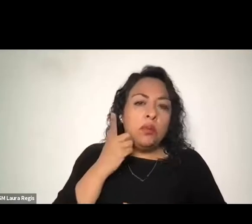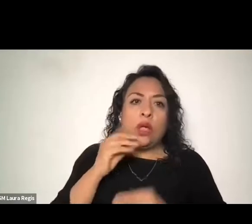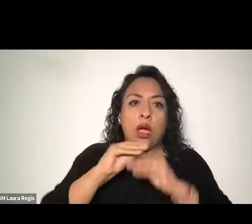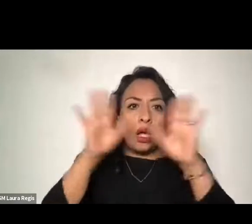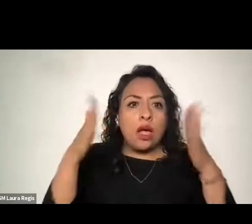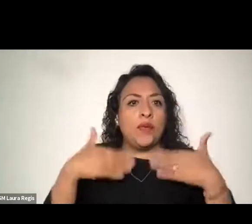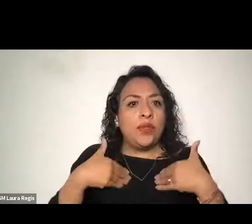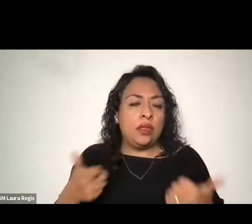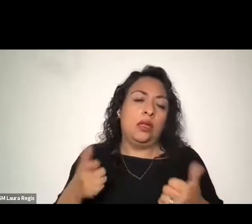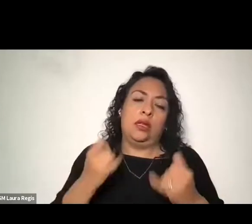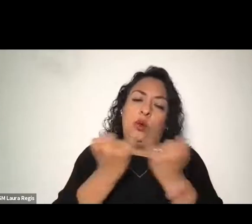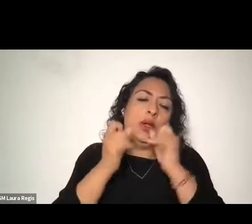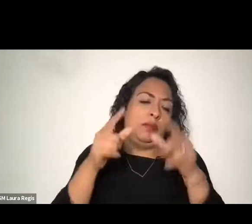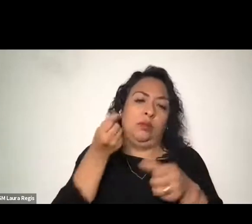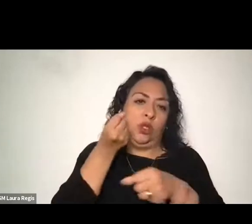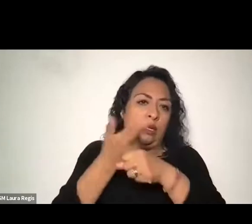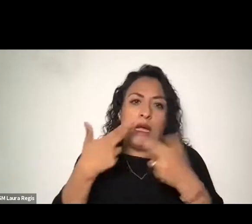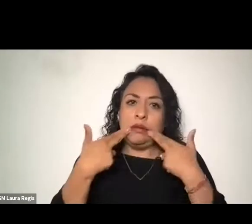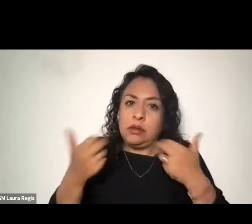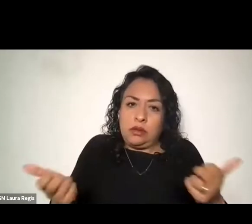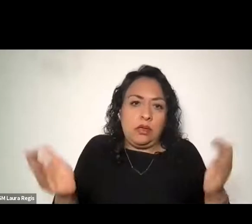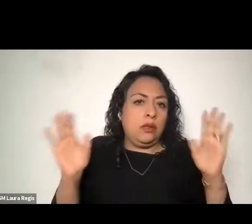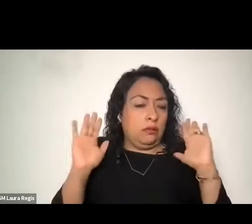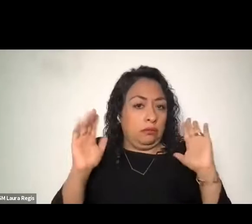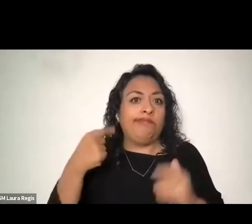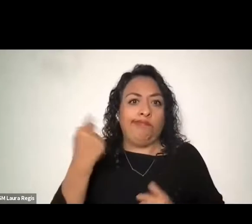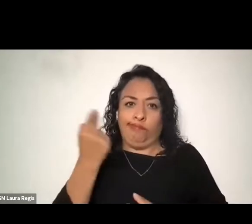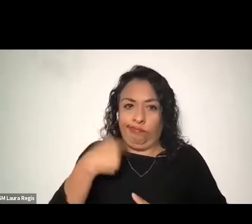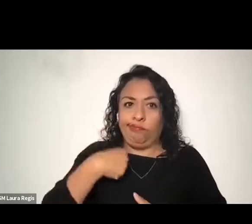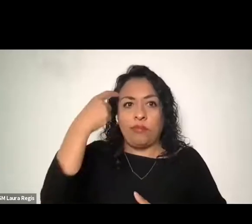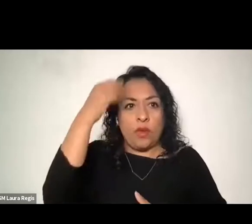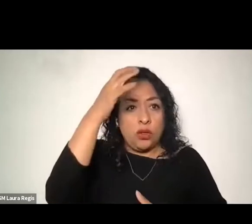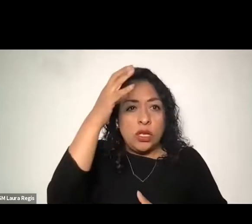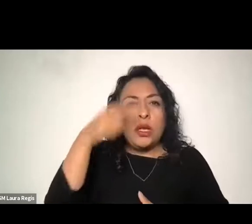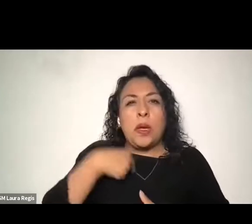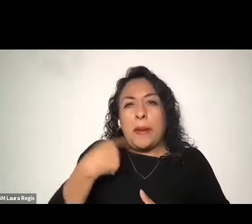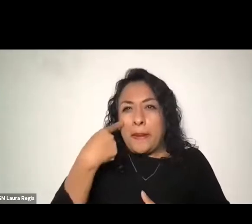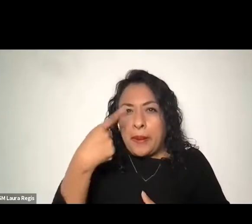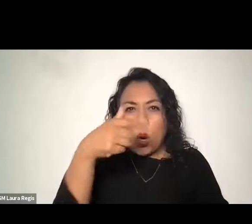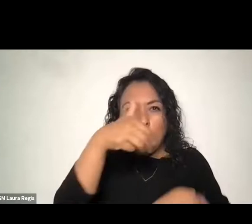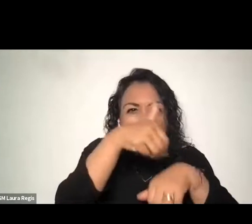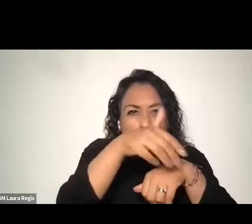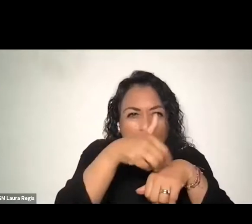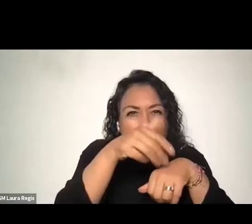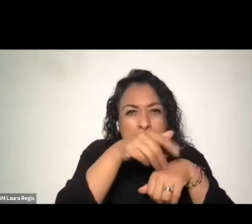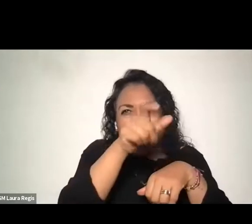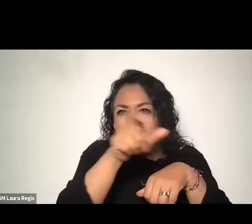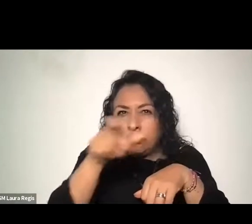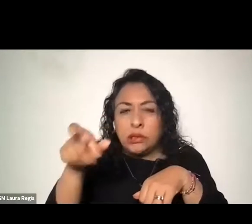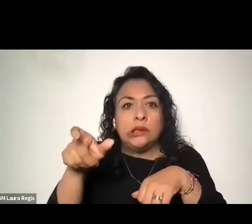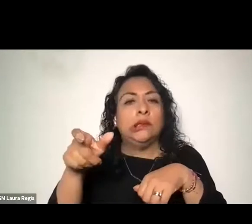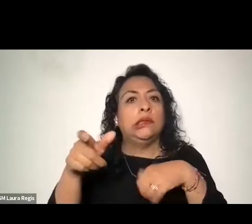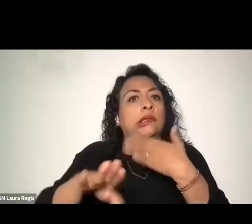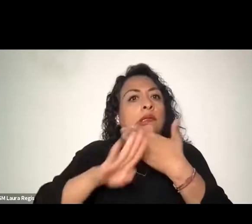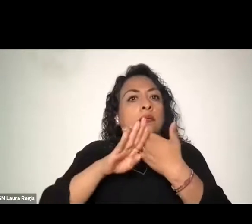de la Secretaría de Hacienda. A mí me parece que cuando vemos estos números, cuando vemos que puede haber una afectación